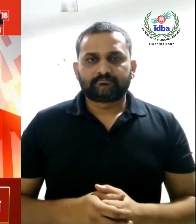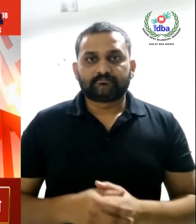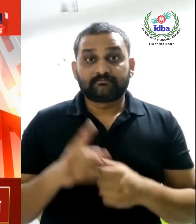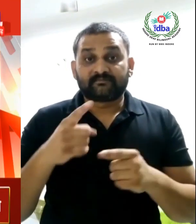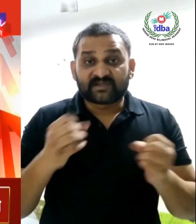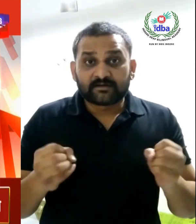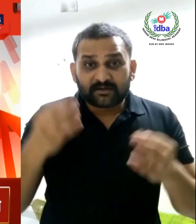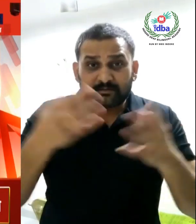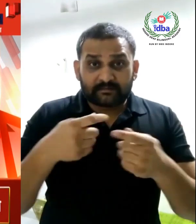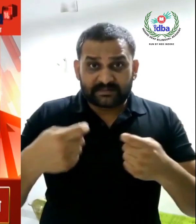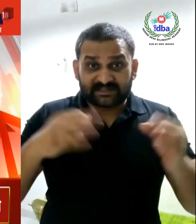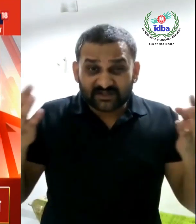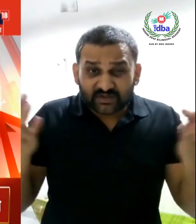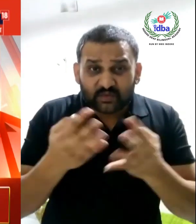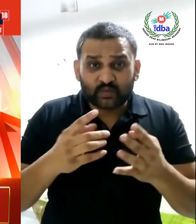स्टार्टअप उद्योगों को